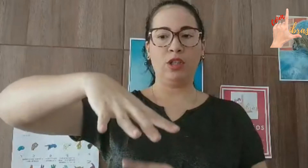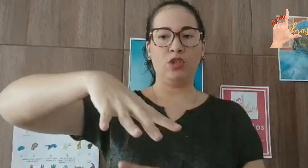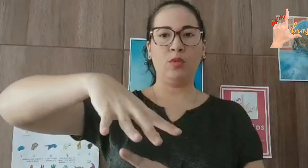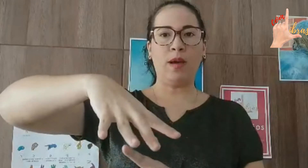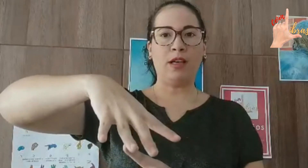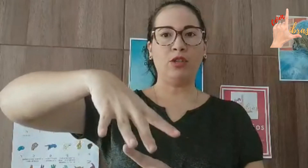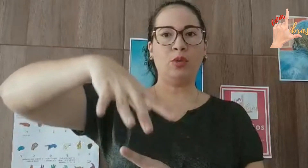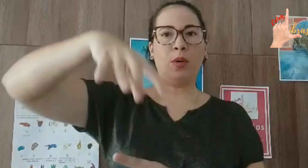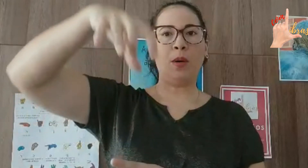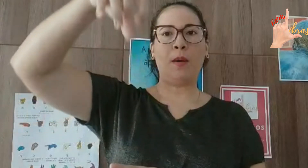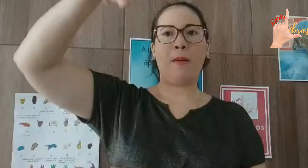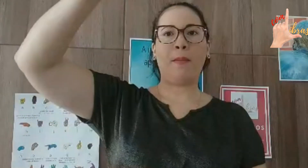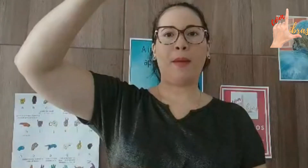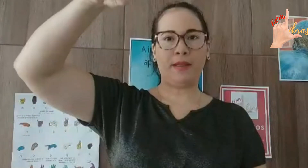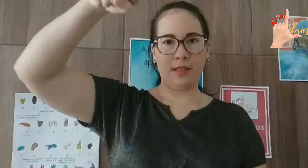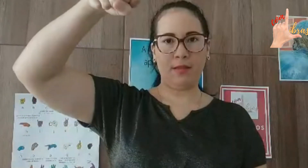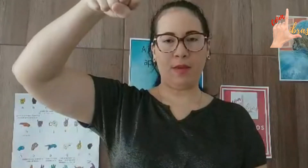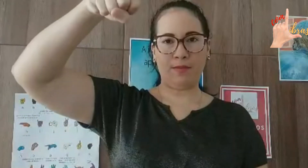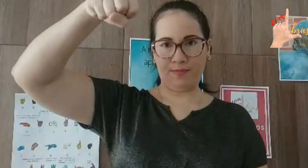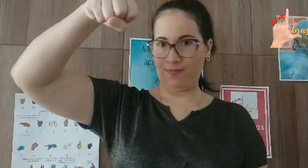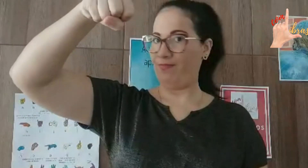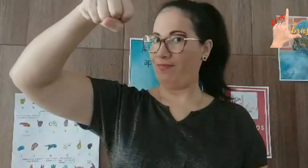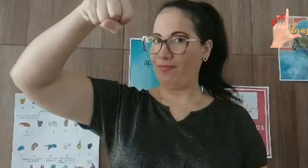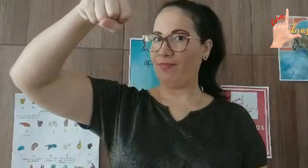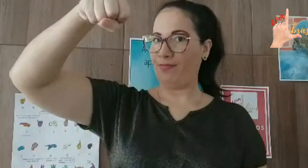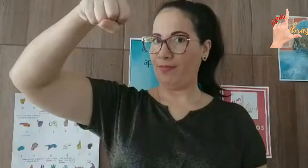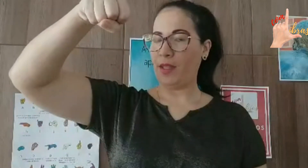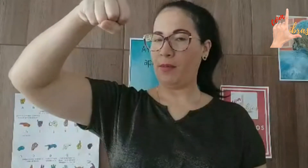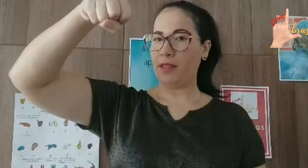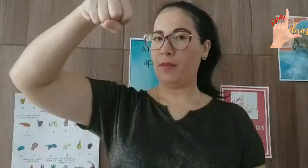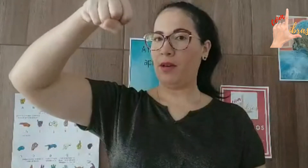de baixo para cima. Percebeu?